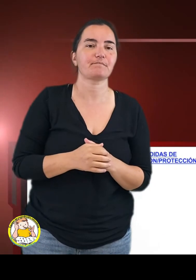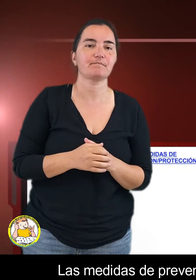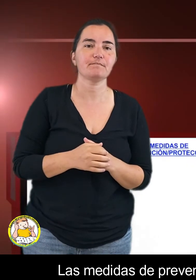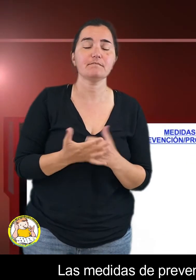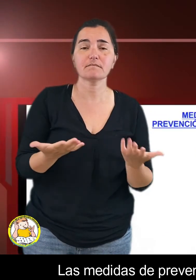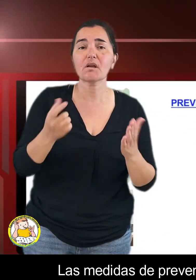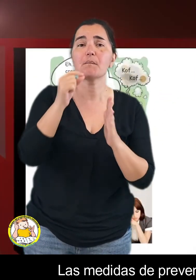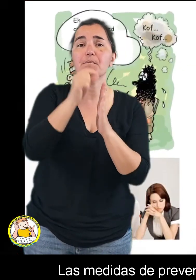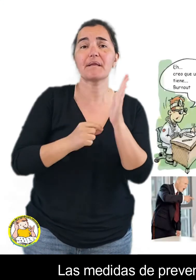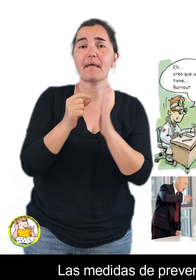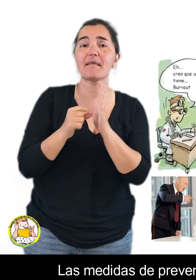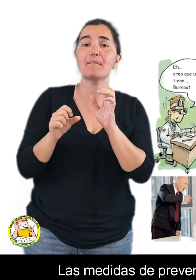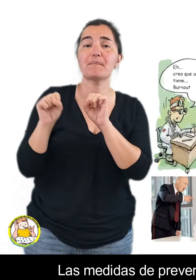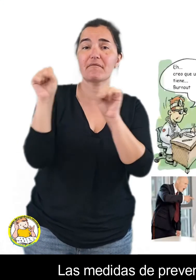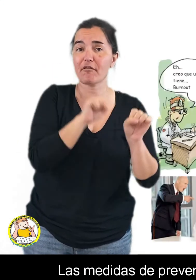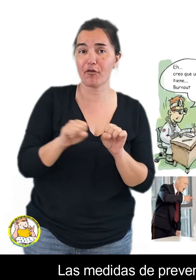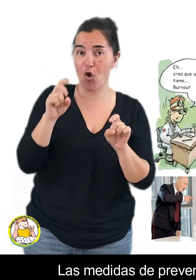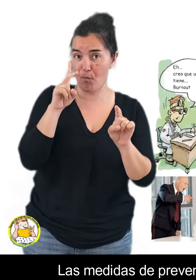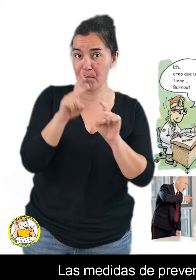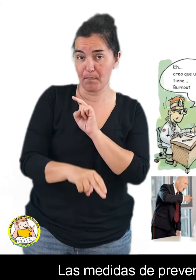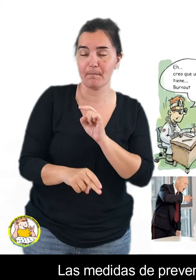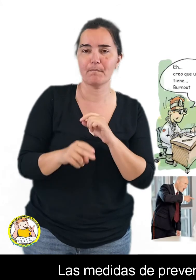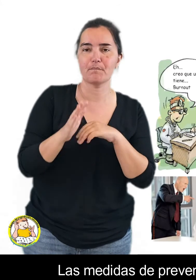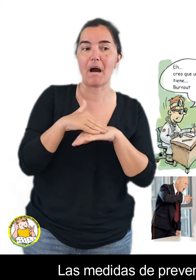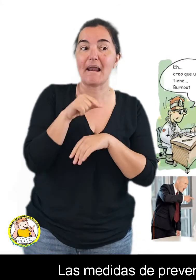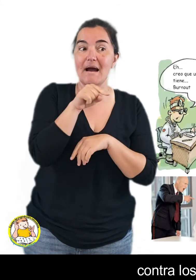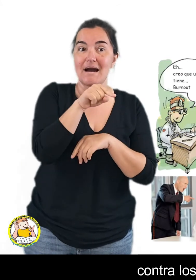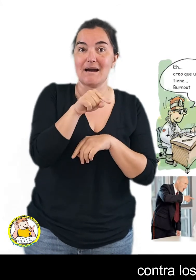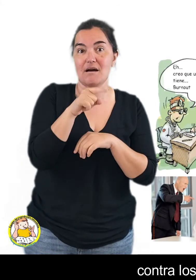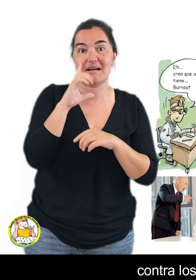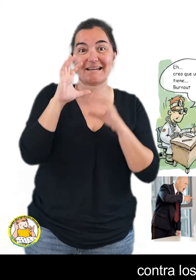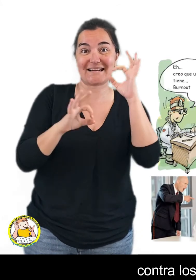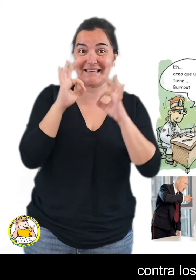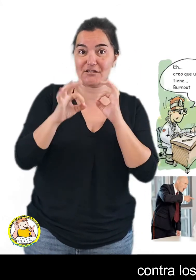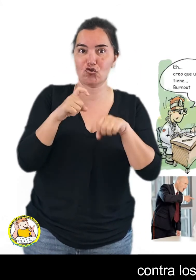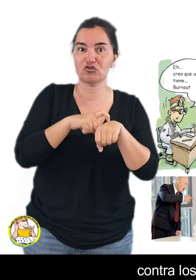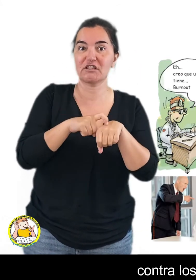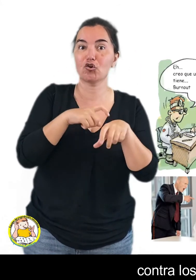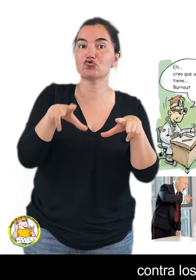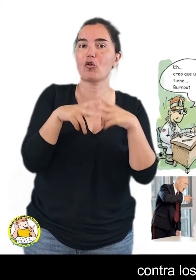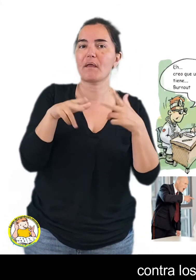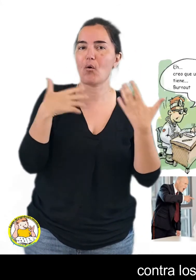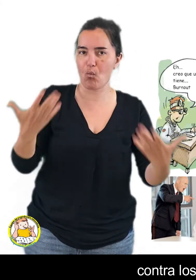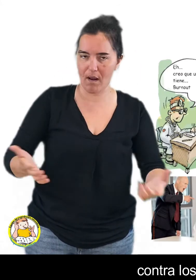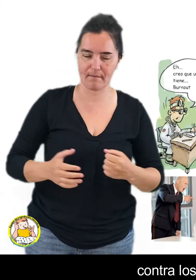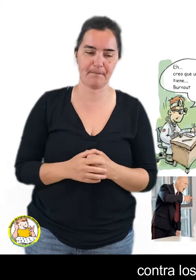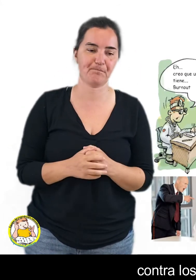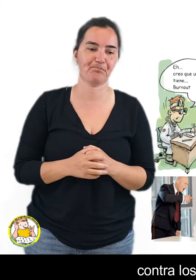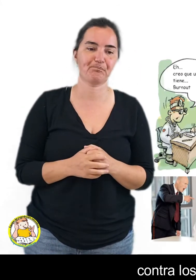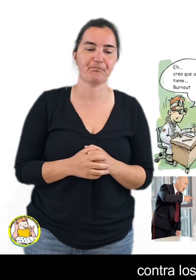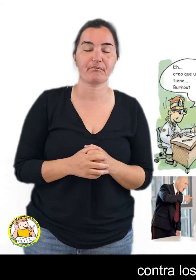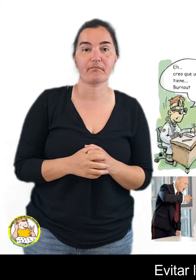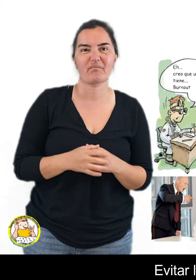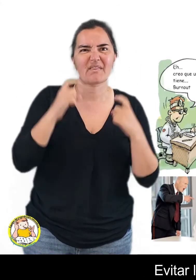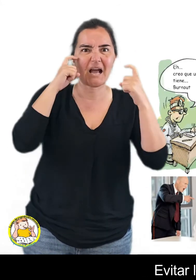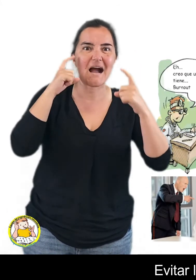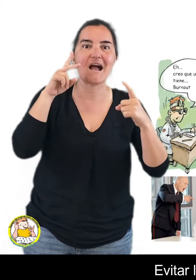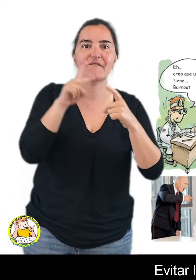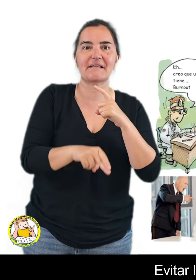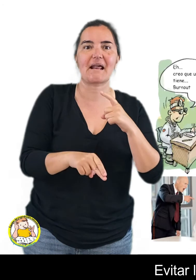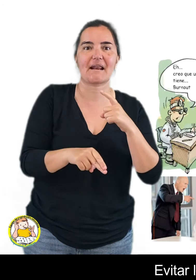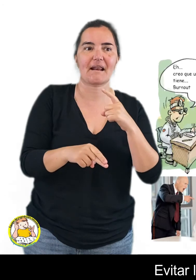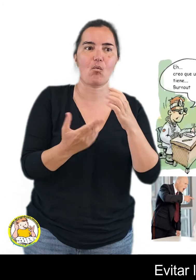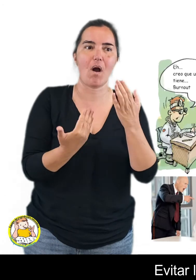espaldas. Las medidas de prevención y protección que podemos emplear contra los riesgos psicosociales son